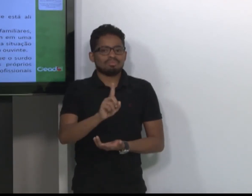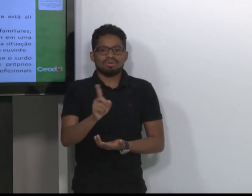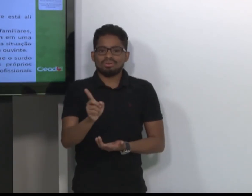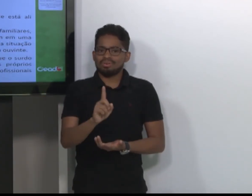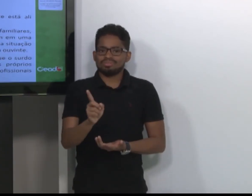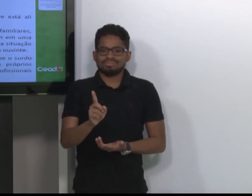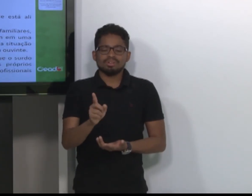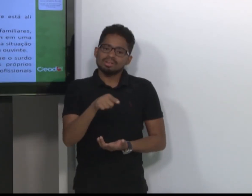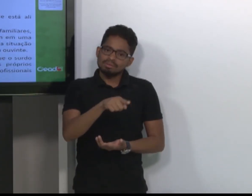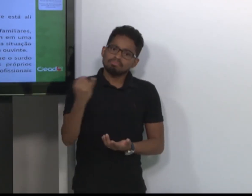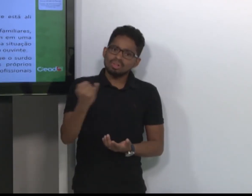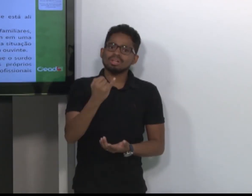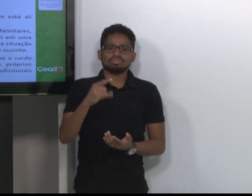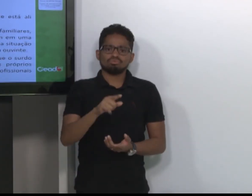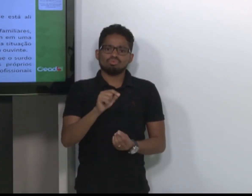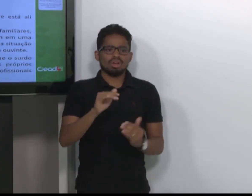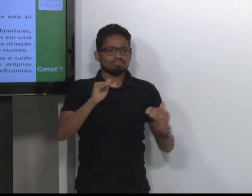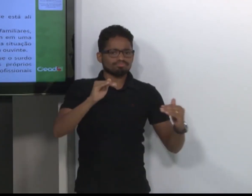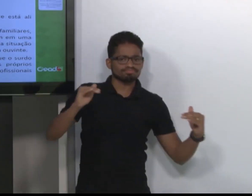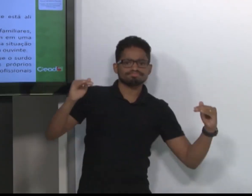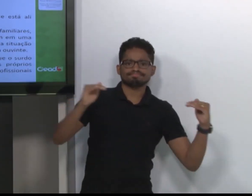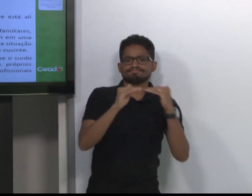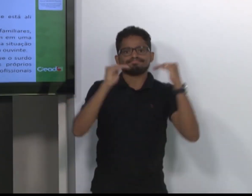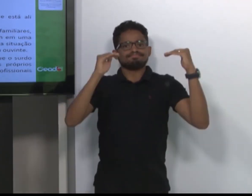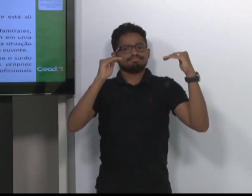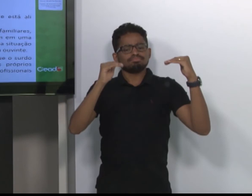não somente o auxílio, a assistência.